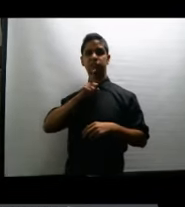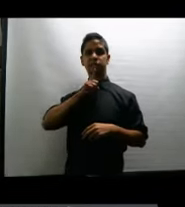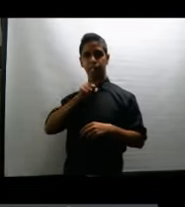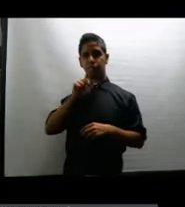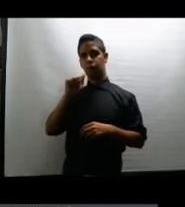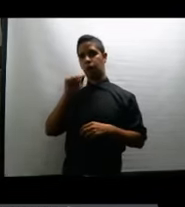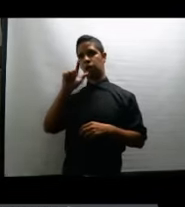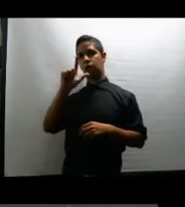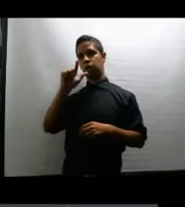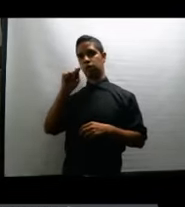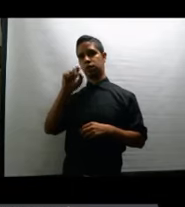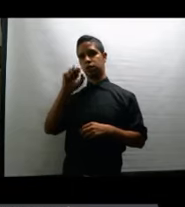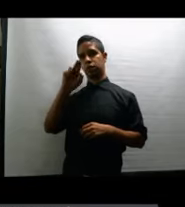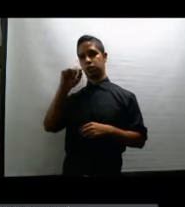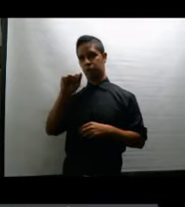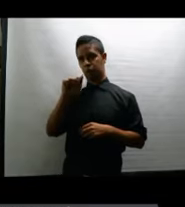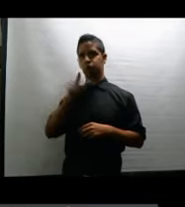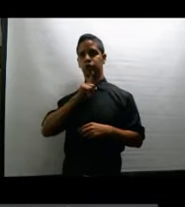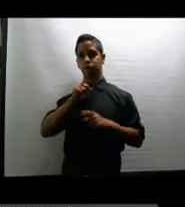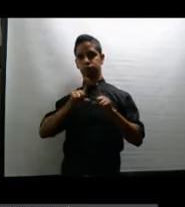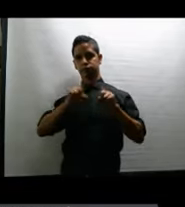que llegué a este